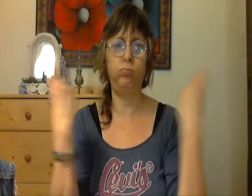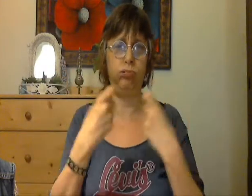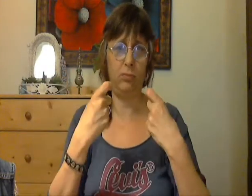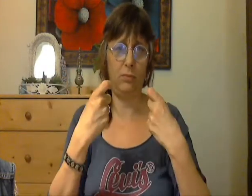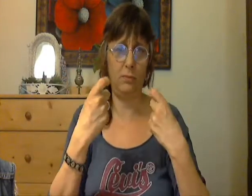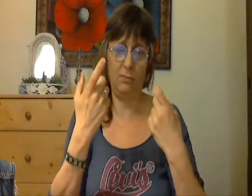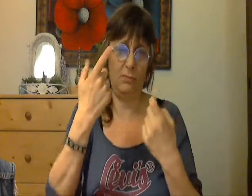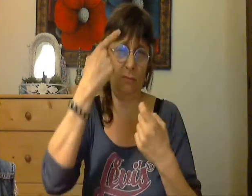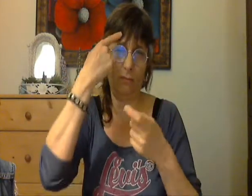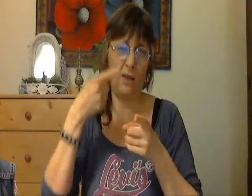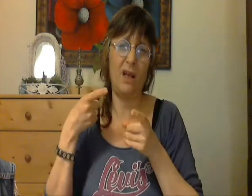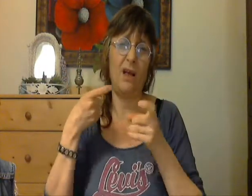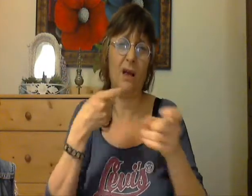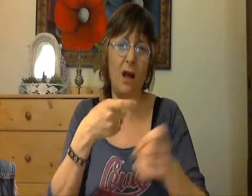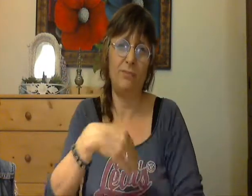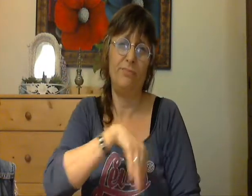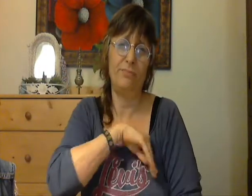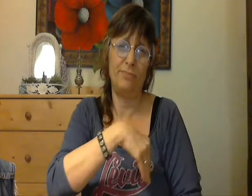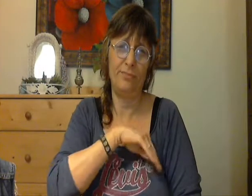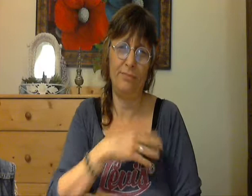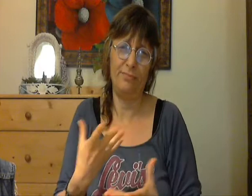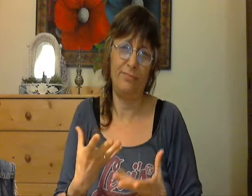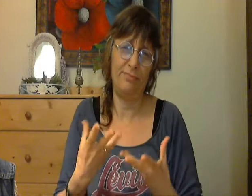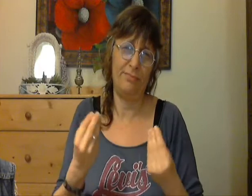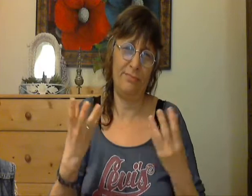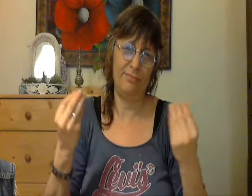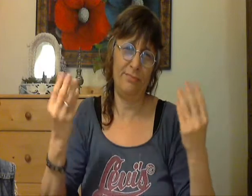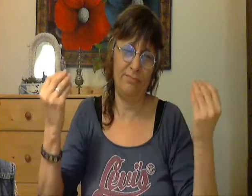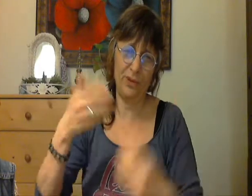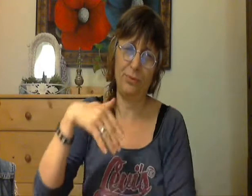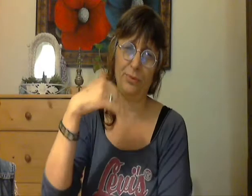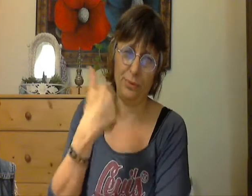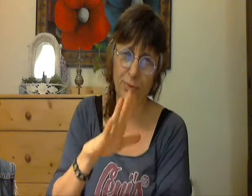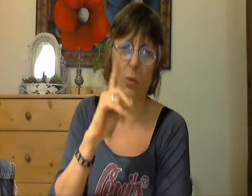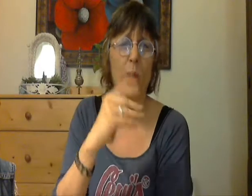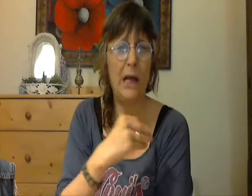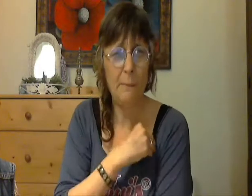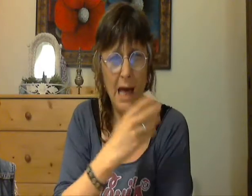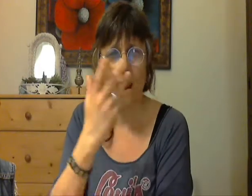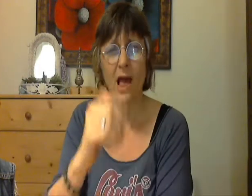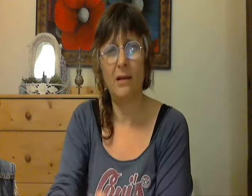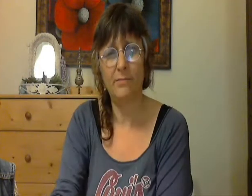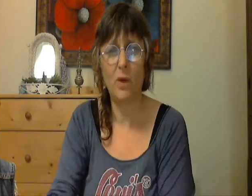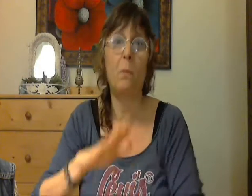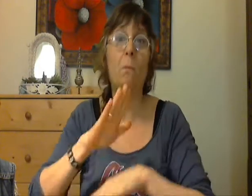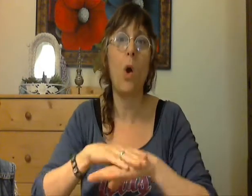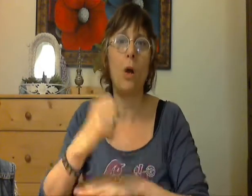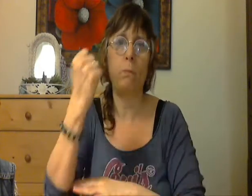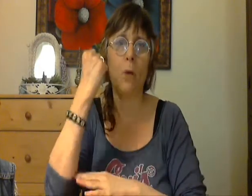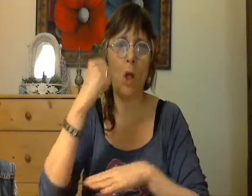de Betis a calentar. Y después ya para con los otros de PPB para ver cómo es este partido frente al que está insistiendo, puede colocarle a